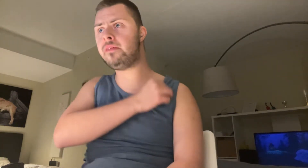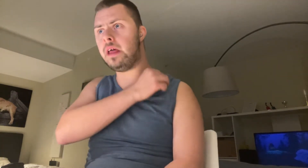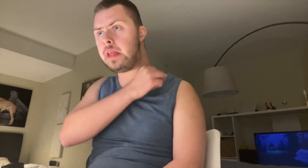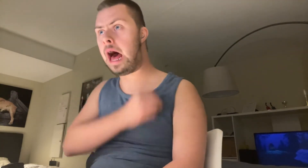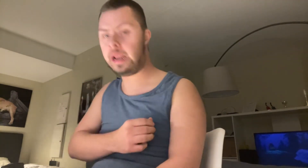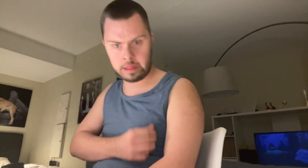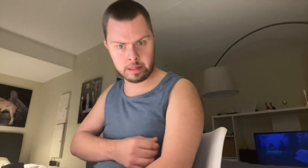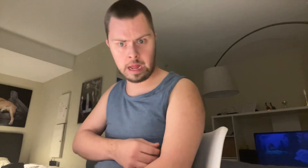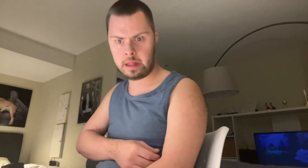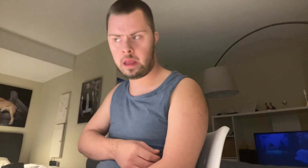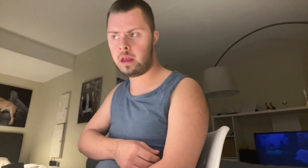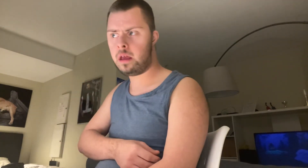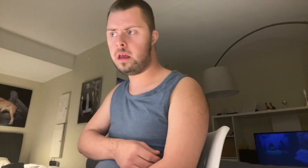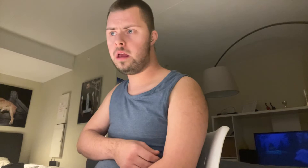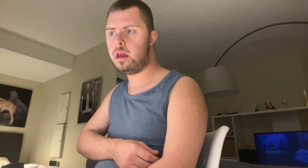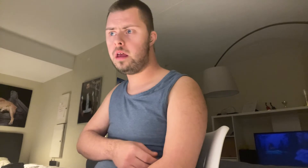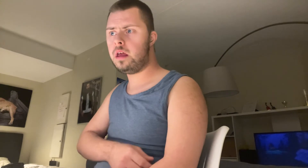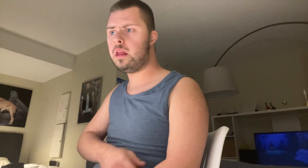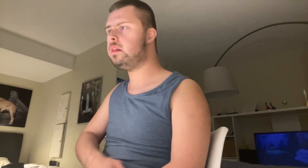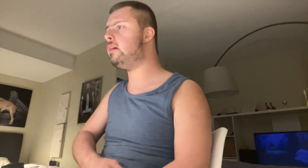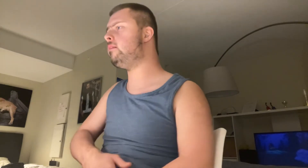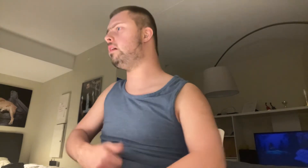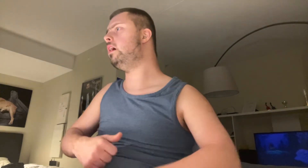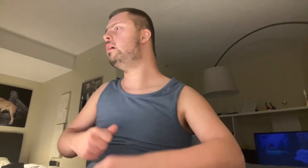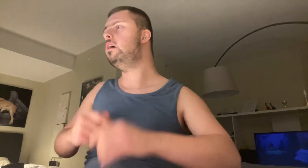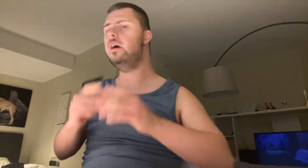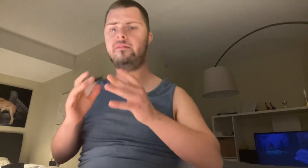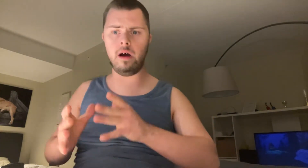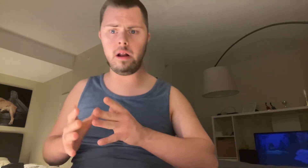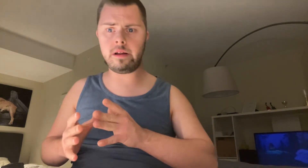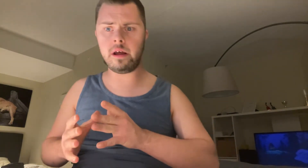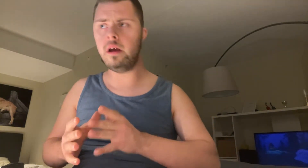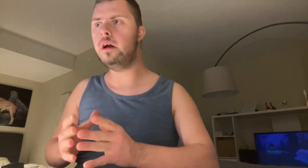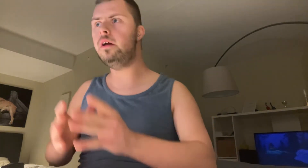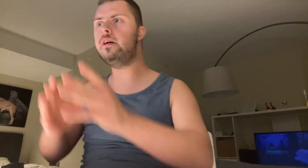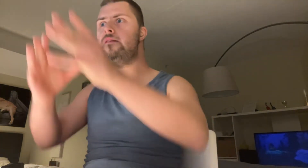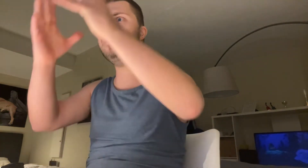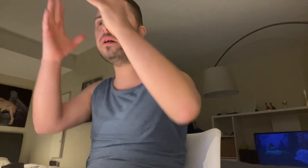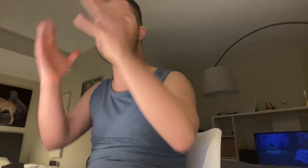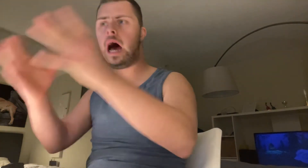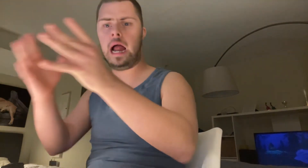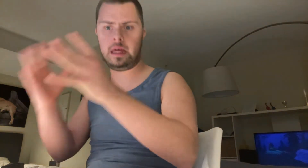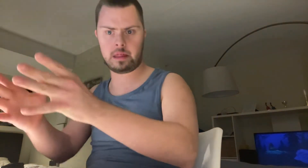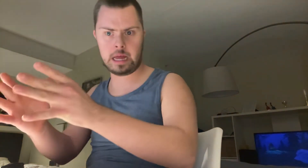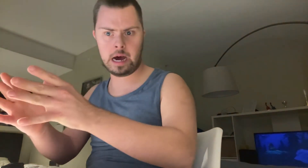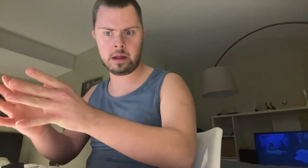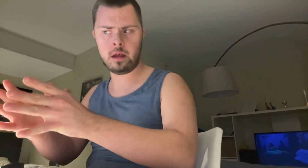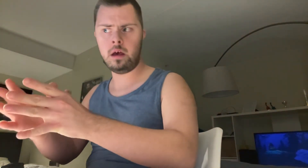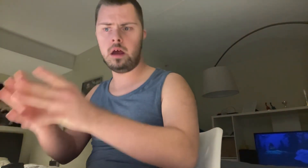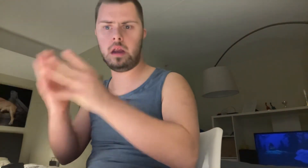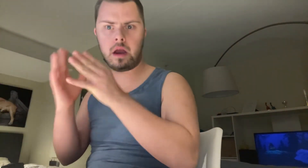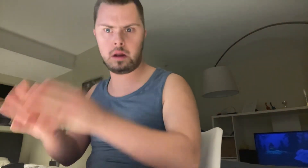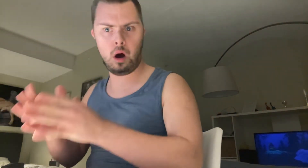Men efter det här listan. Nu vet jag. Först det här listan. Det är klart